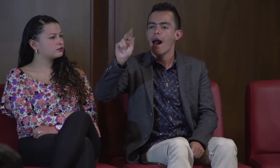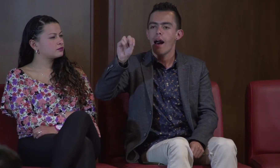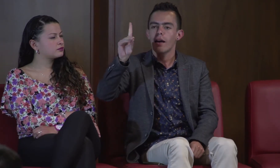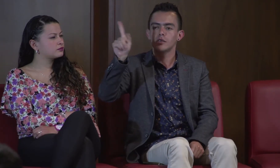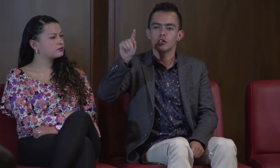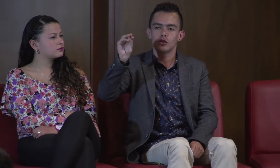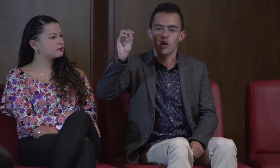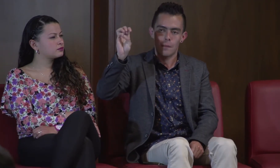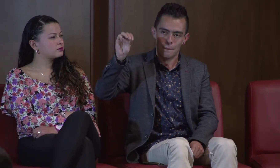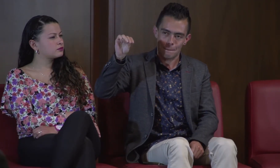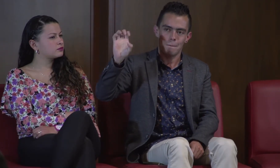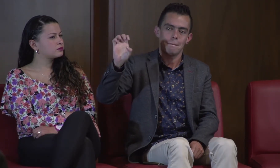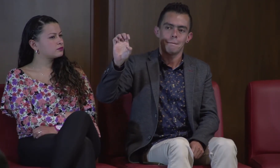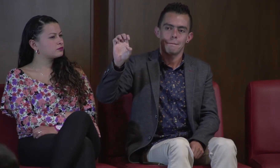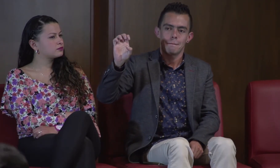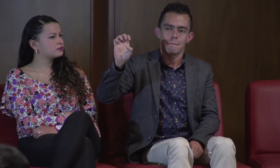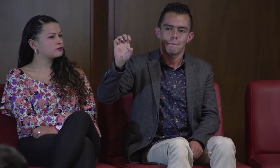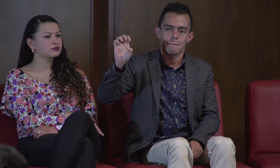que pensar también, por ejemplo,